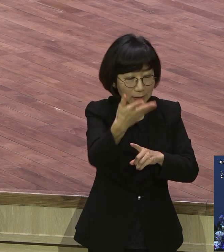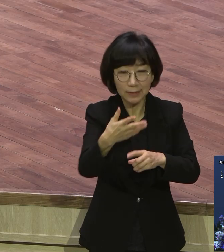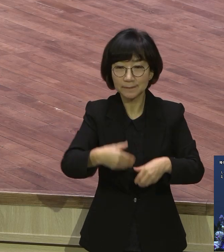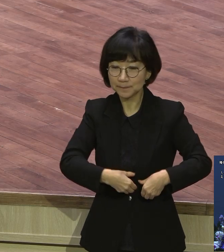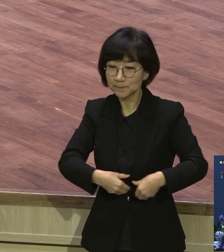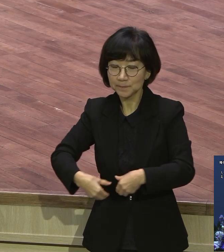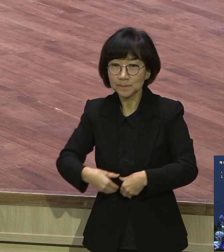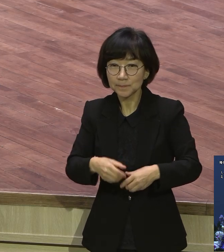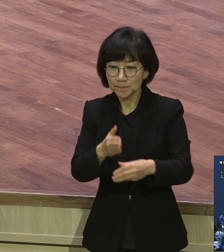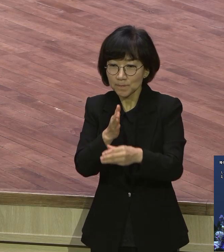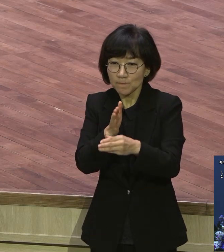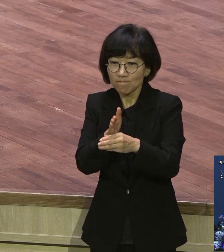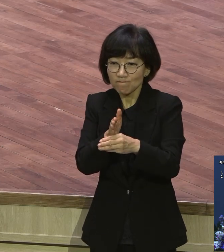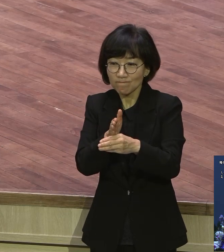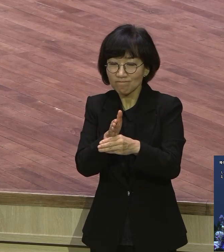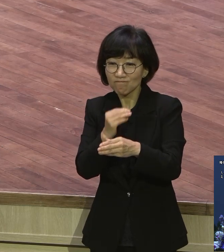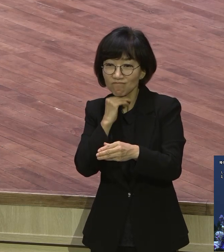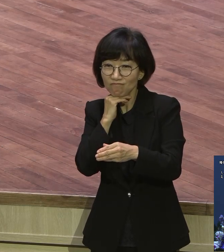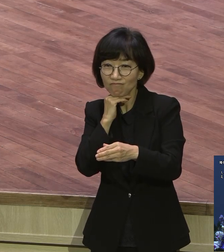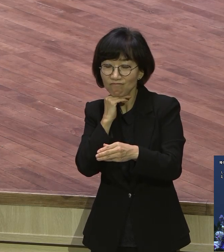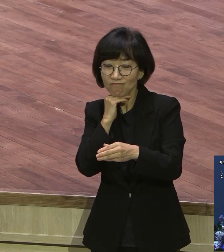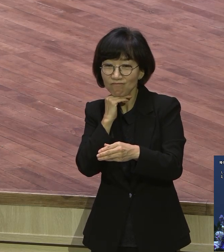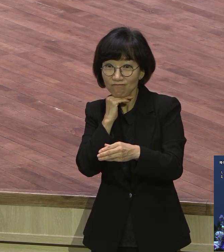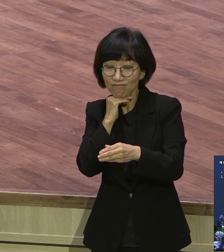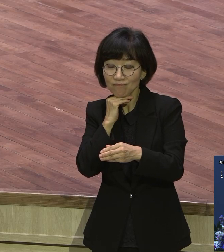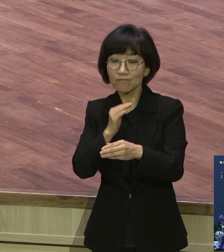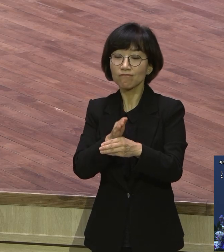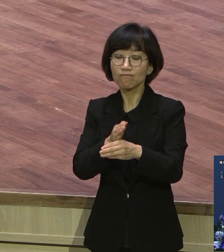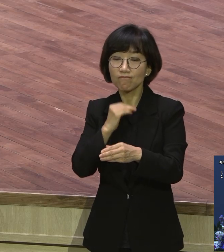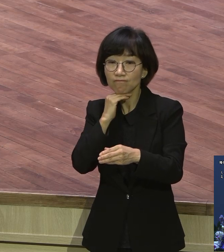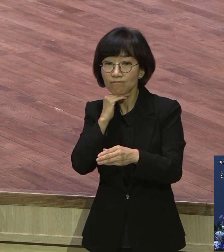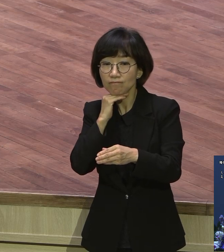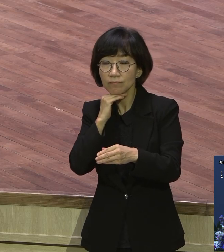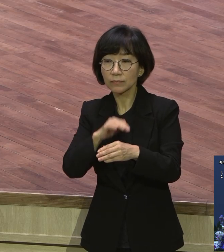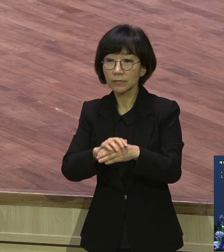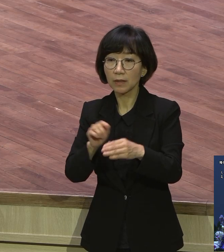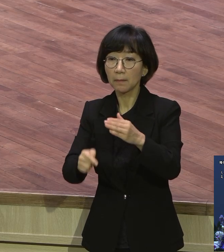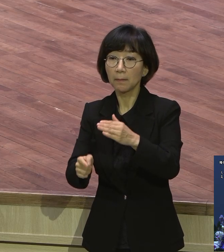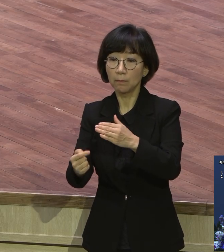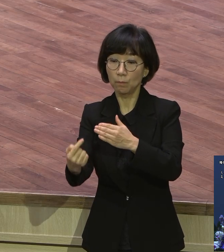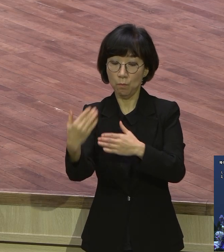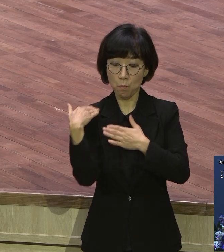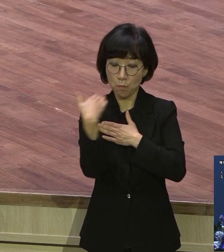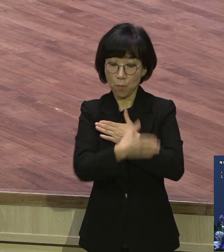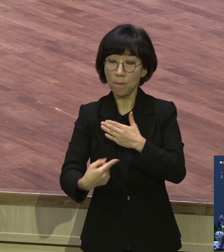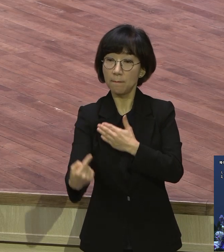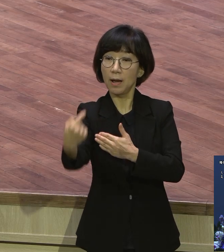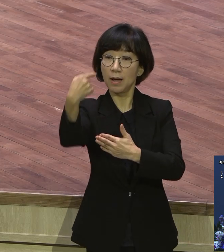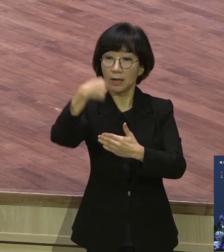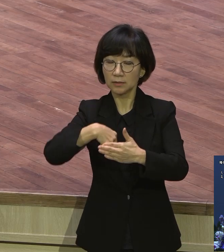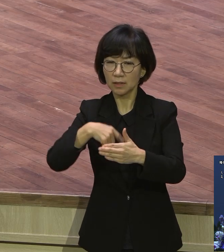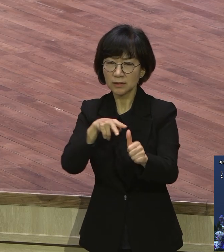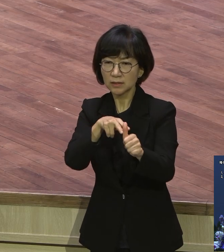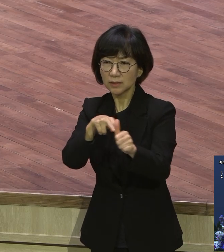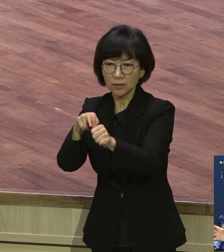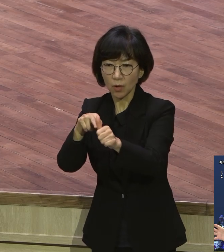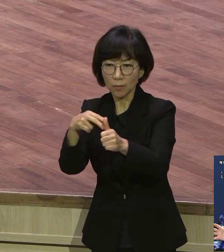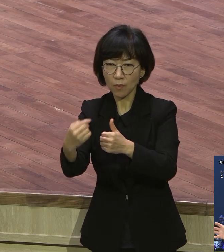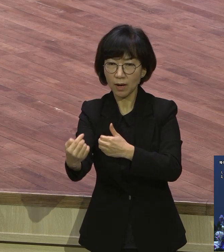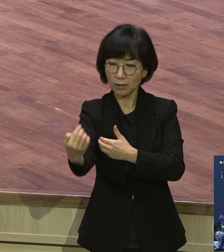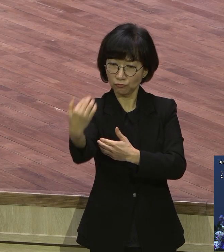그런데 이런 중립적인 균들이 가만히 있다가도 밖에서 어떤 강한 정보가 싹 그렇게 들어오면 다